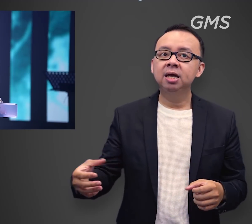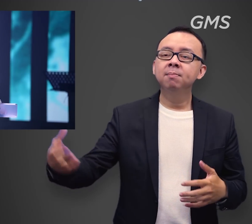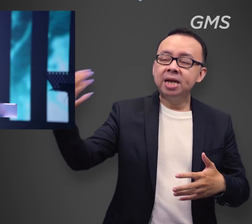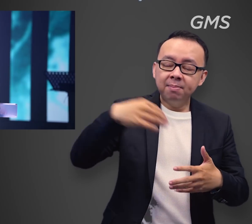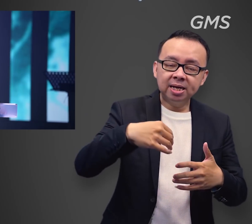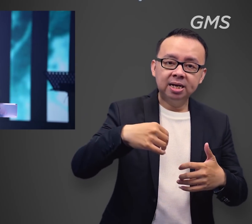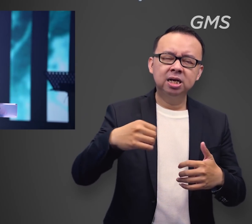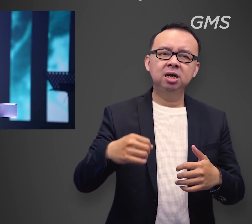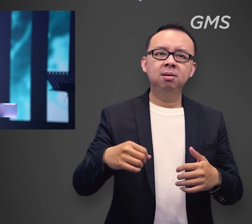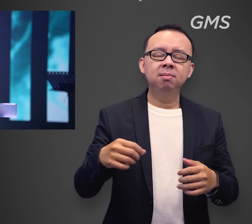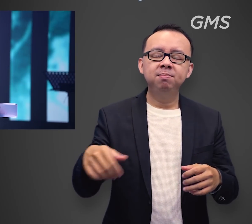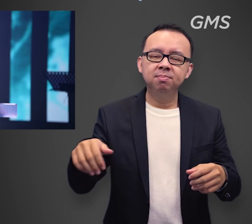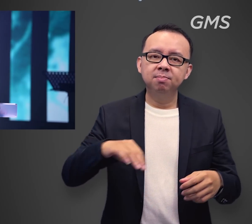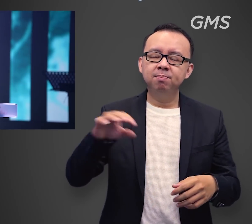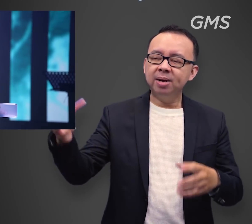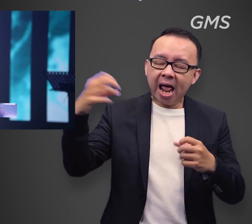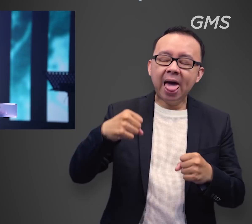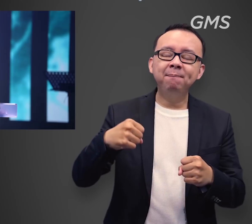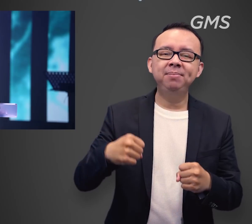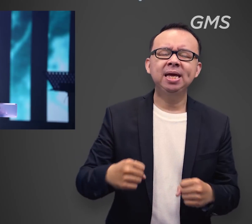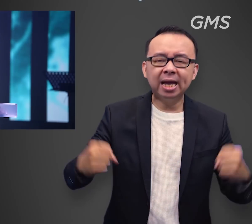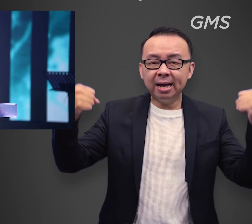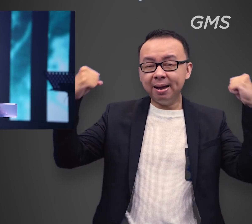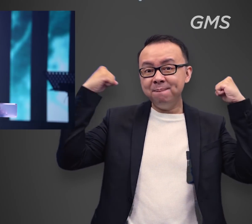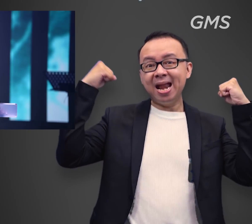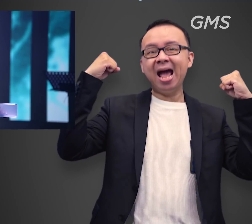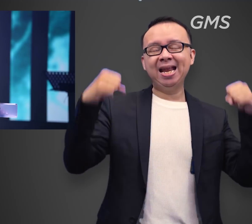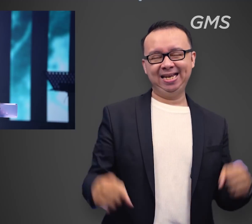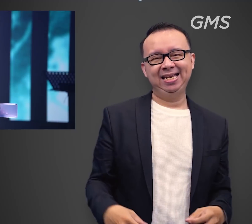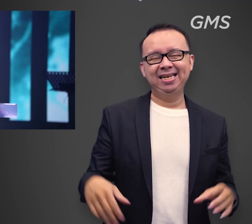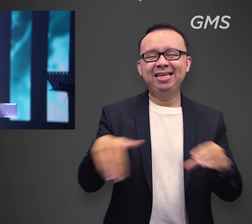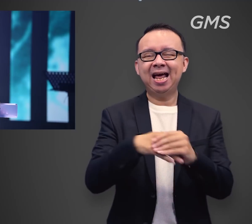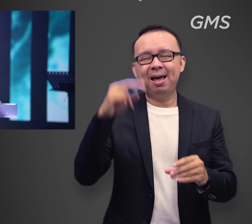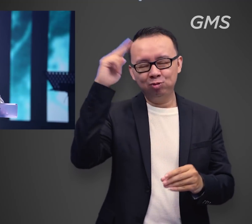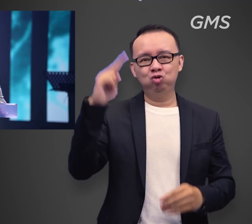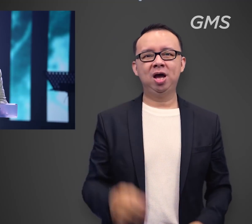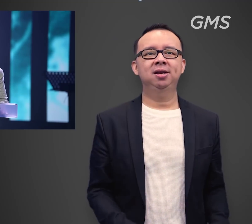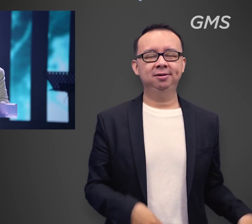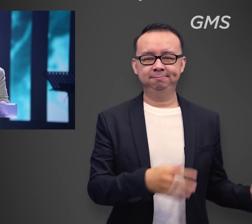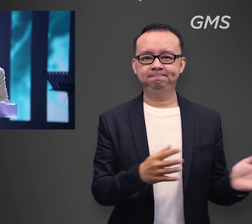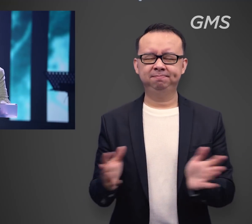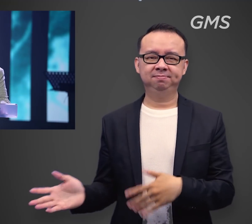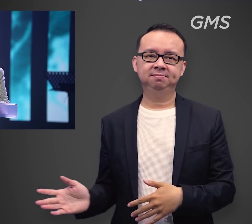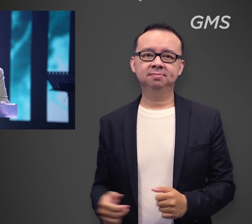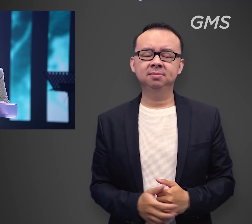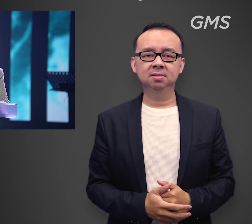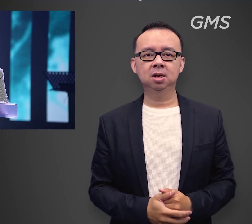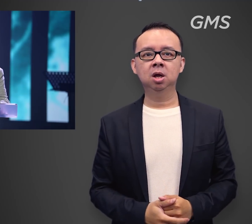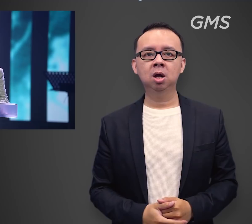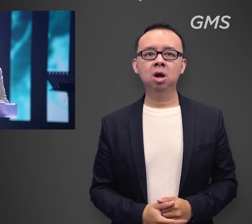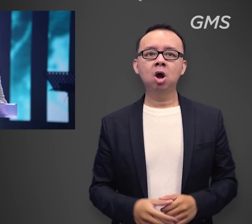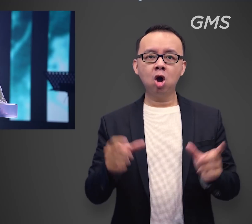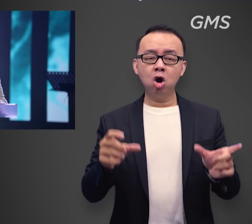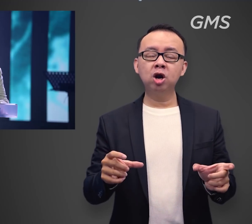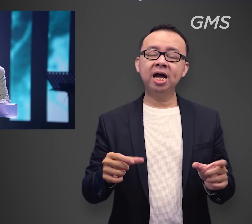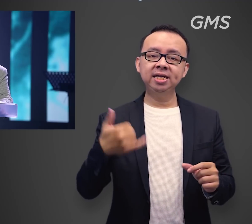Saya percaya orang ini akan mengalami kemenangan di dalam Tuhan. Amin. Amin. Lalu berikutnya apa? Orang yang mengerti janji Tuhan itu akan orang yang semakin